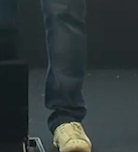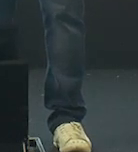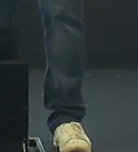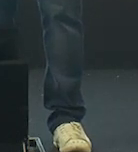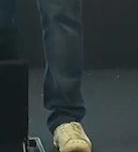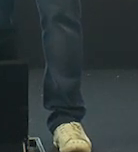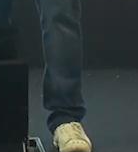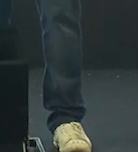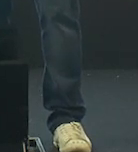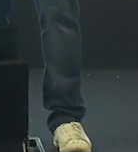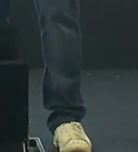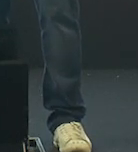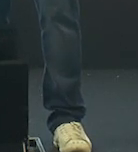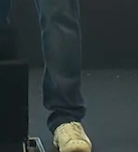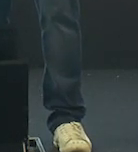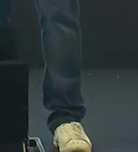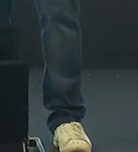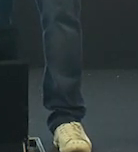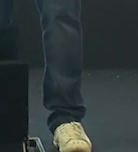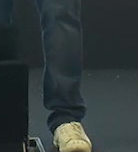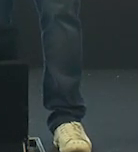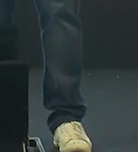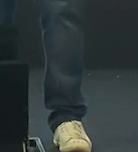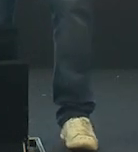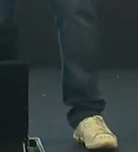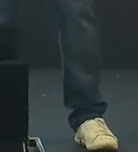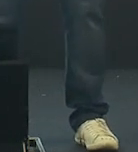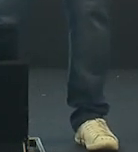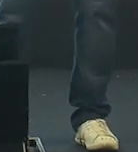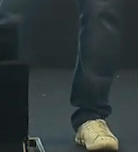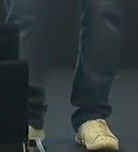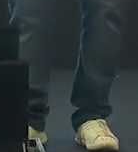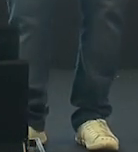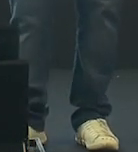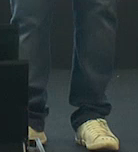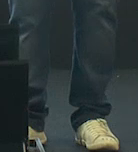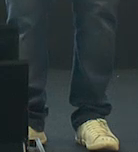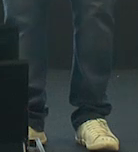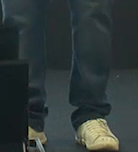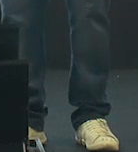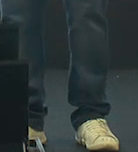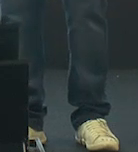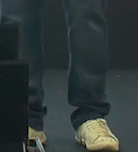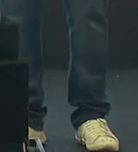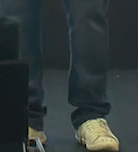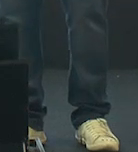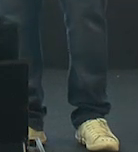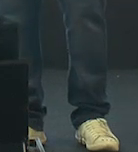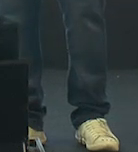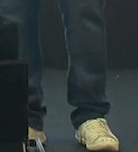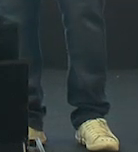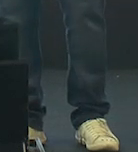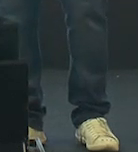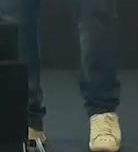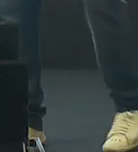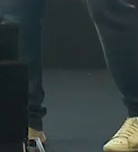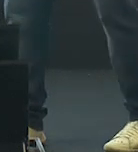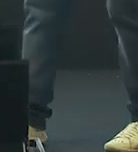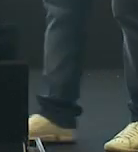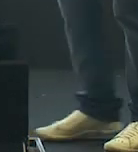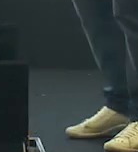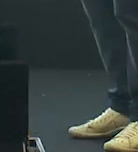A terceira e última reação, tu vai modificar exatamente para quê? Para tirar as substâncias que tu não deseja. Como assim, Levi? Presta atenção,